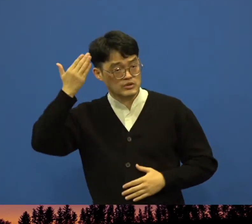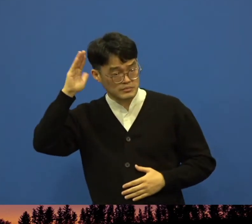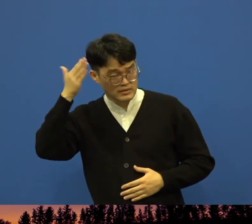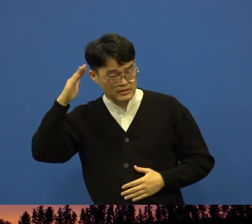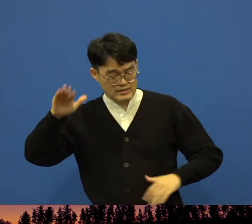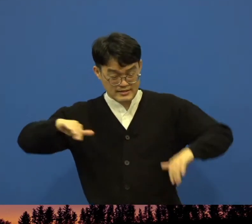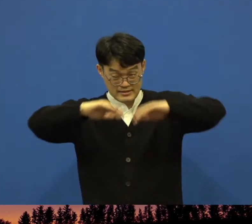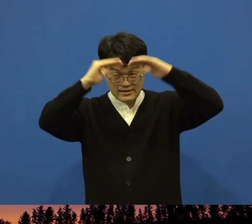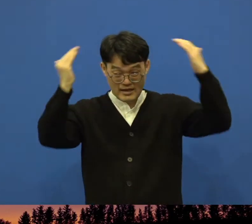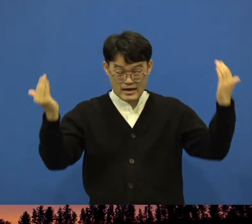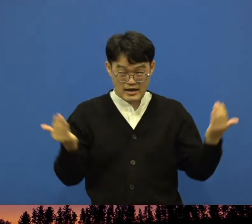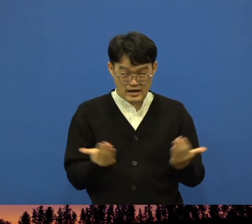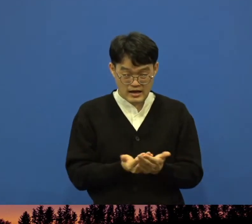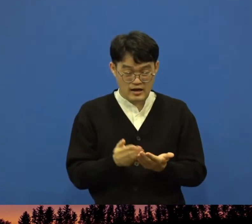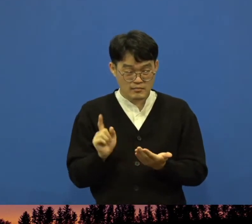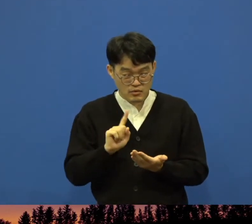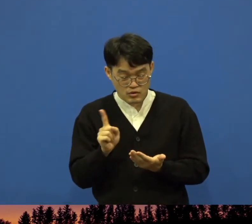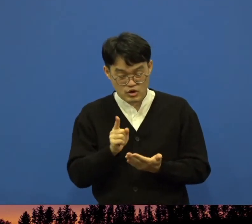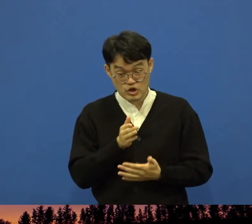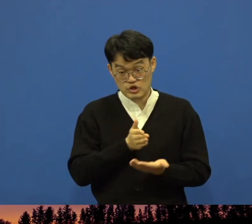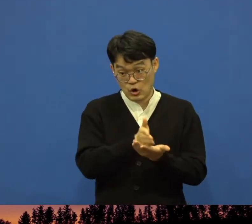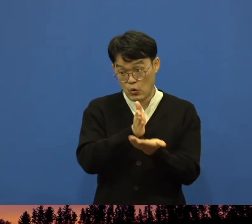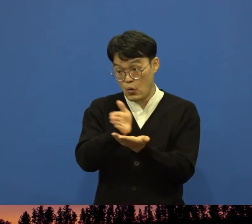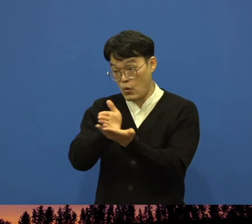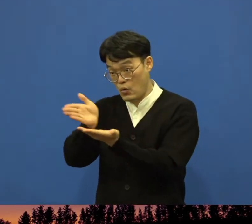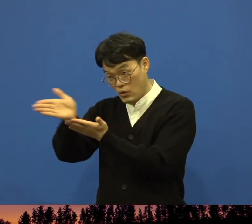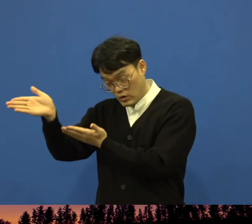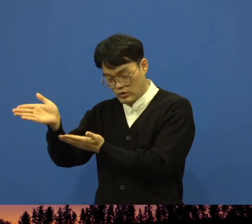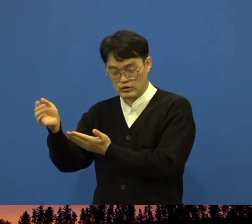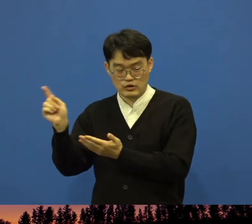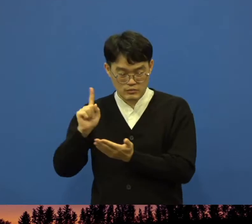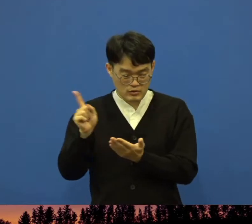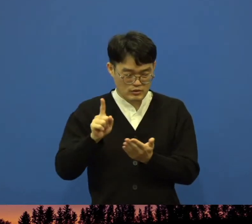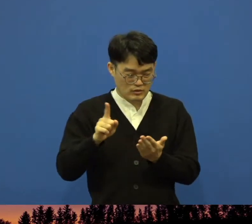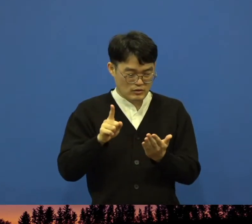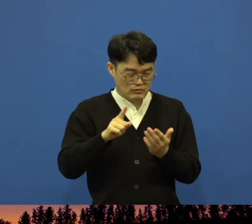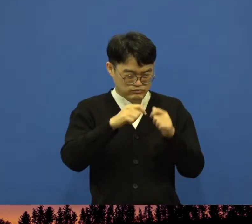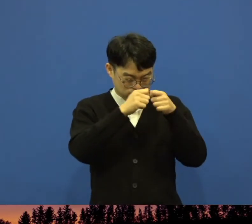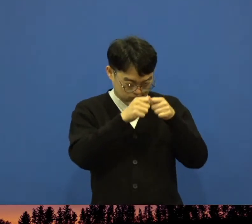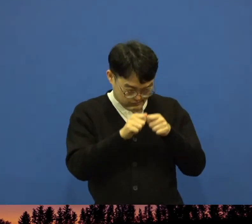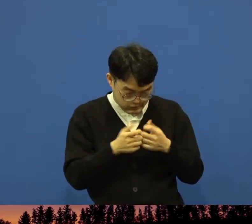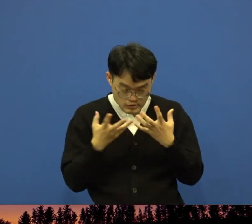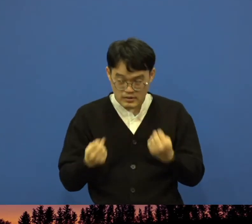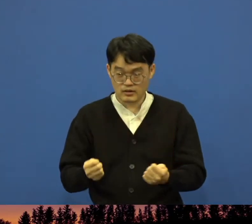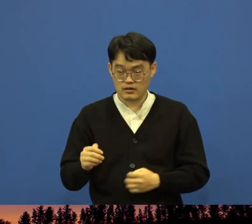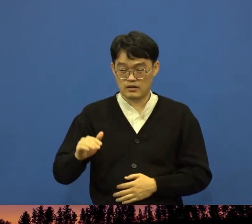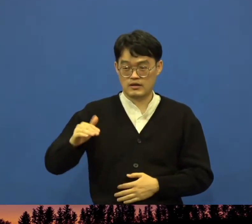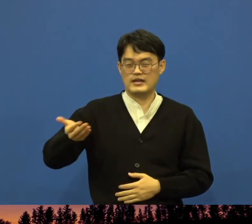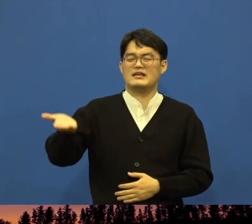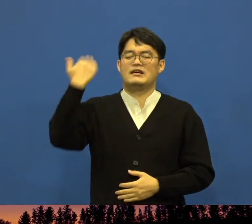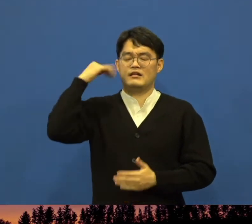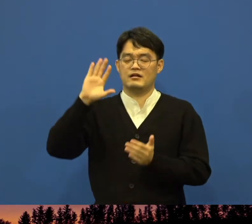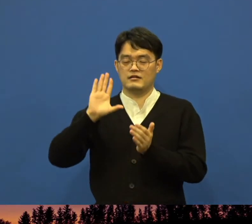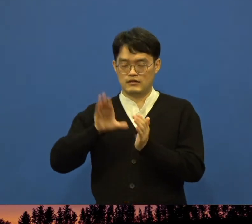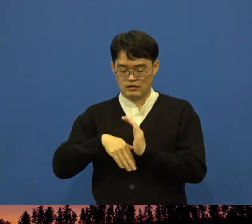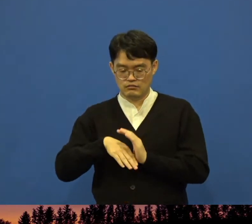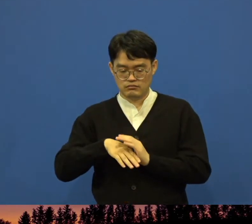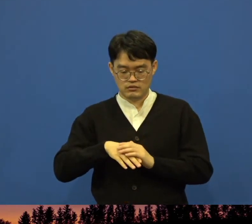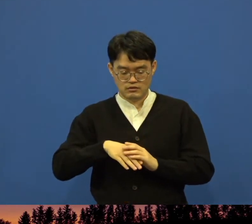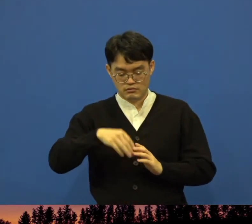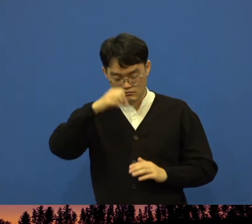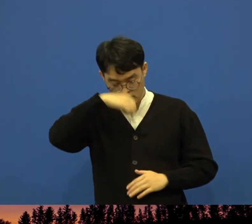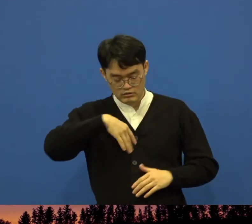다 세분화돼요. 굉장히 전공도 디테일해져요. 옛날에는 종합적으로 보는 게 많았는데 요즘 병원도